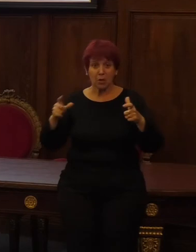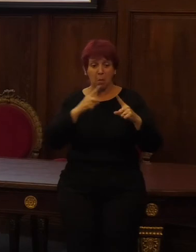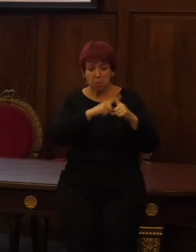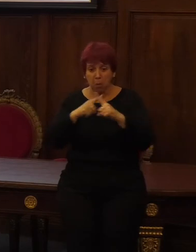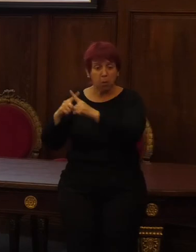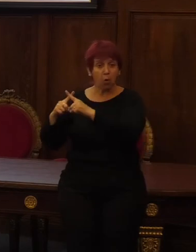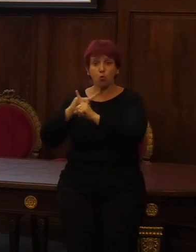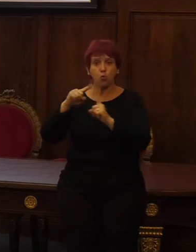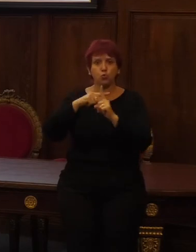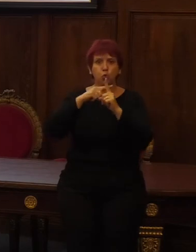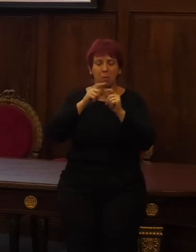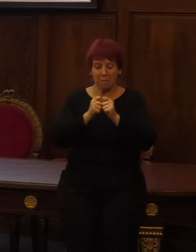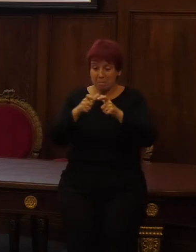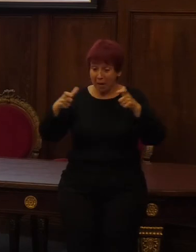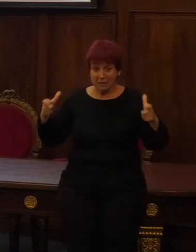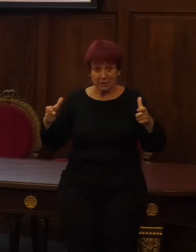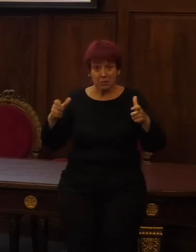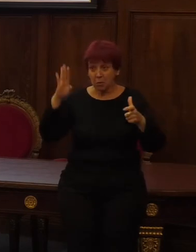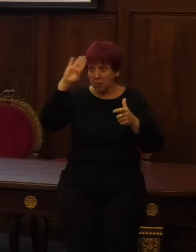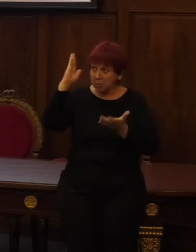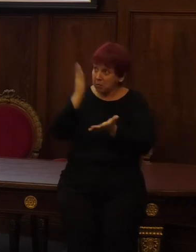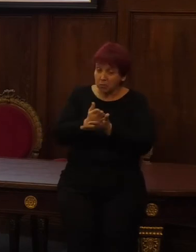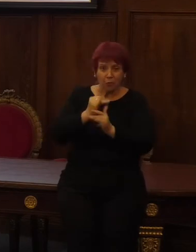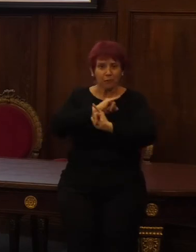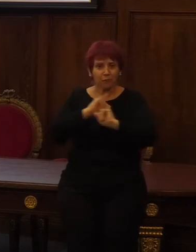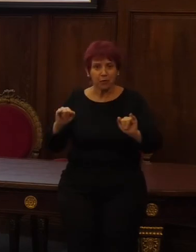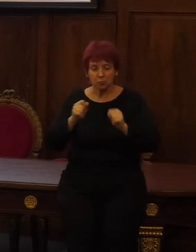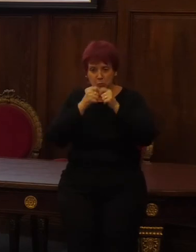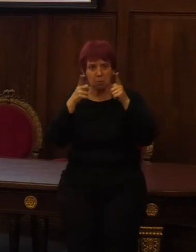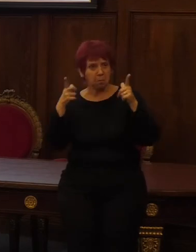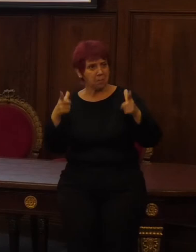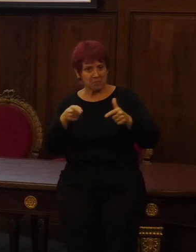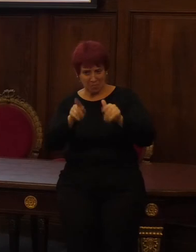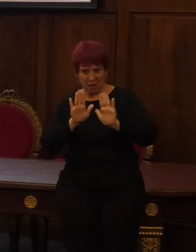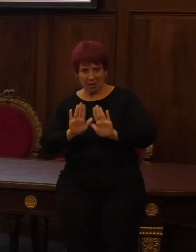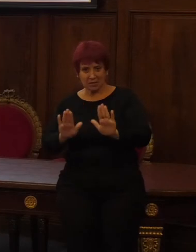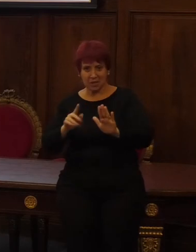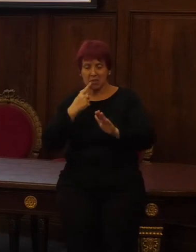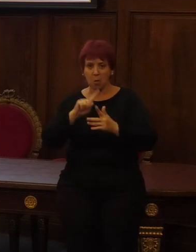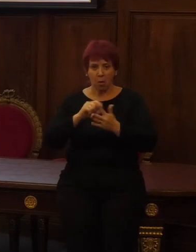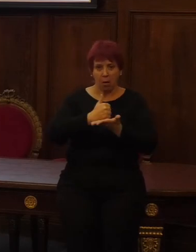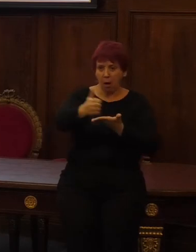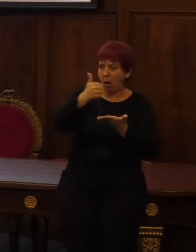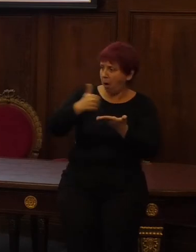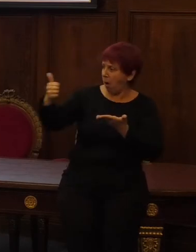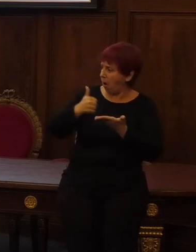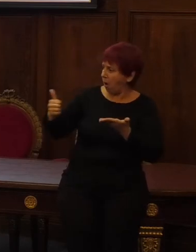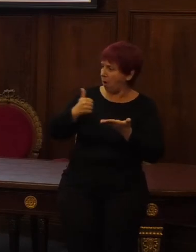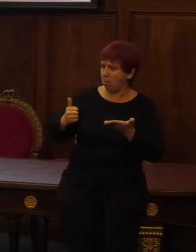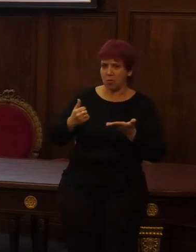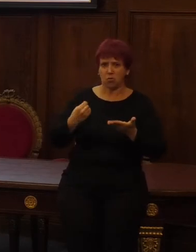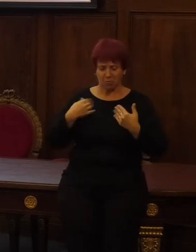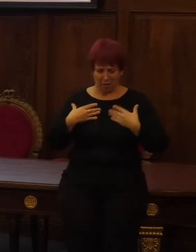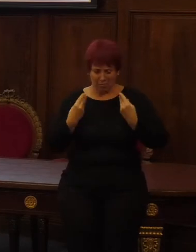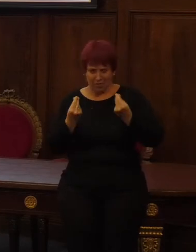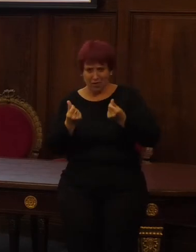más. Y cuando salimos de la dictadura, descubrimos que el aislamiento de nuestros cuerpos y